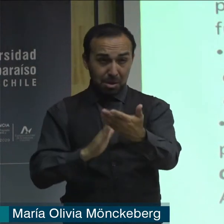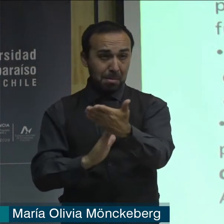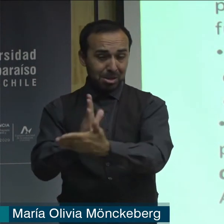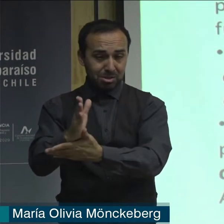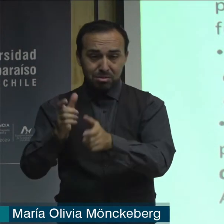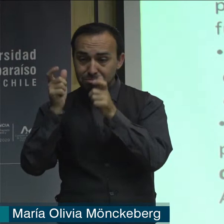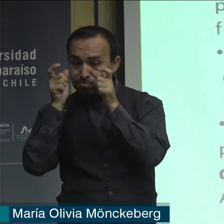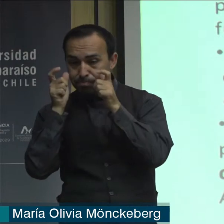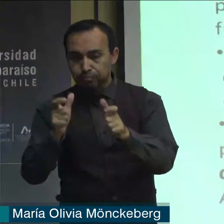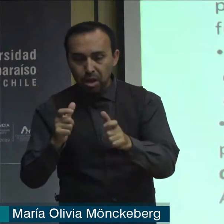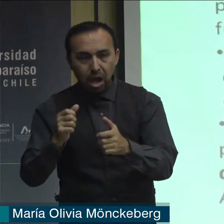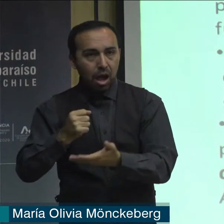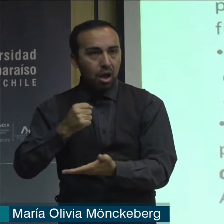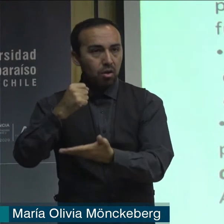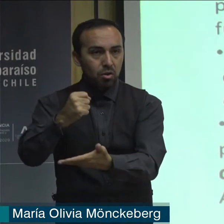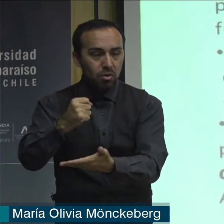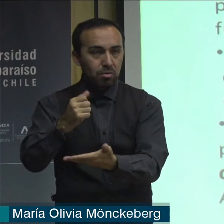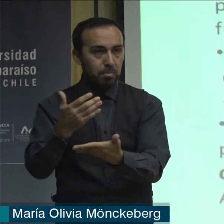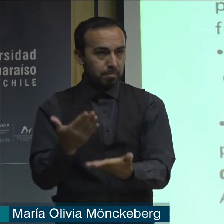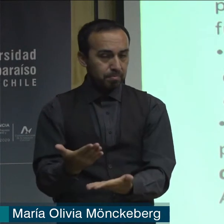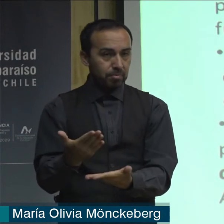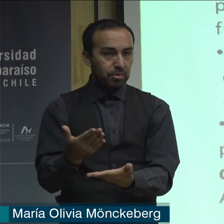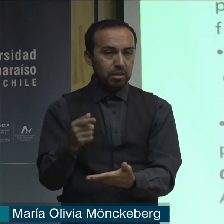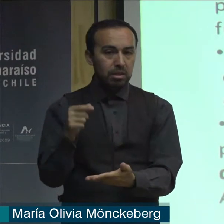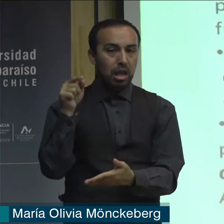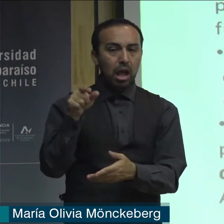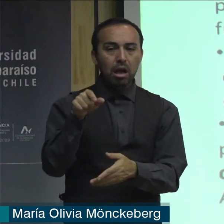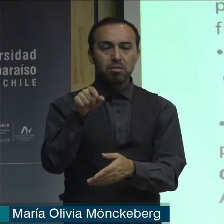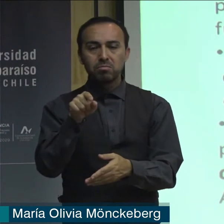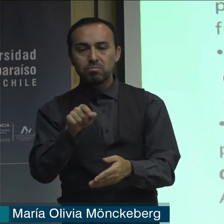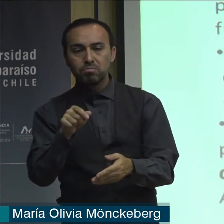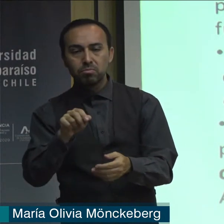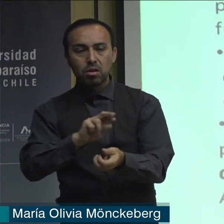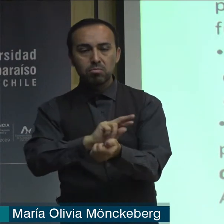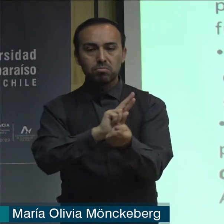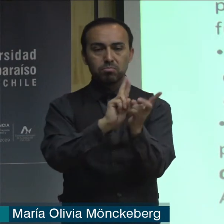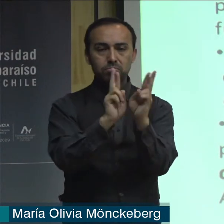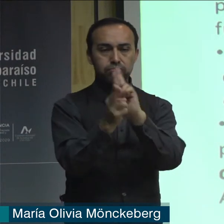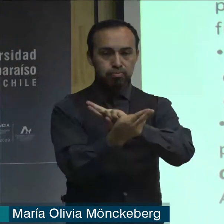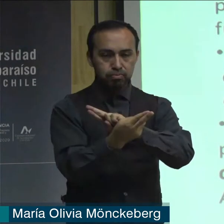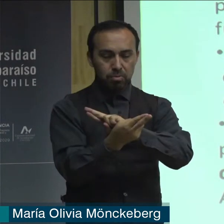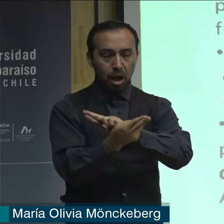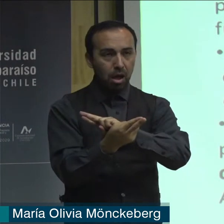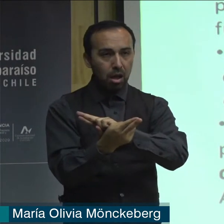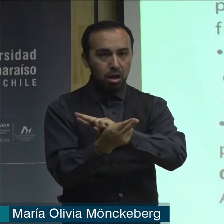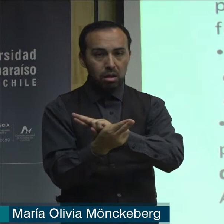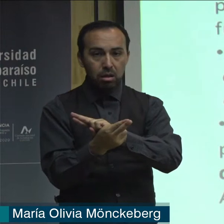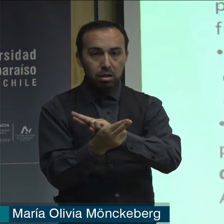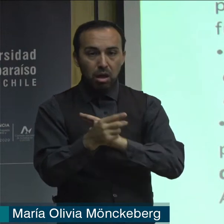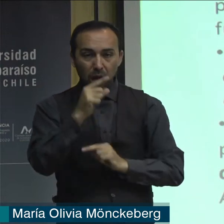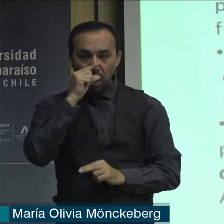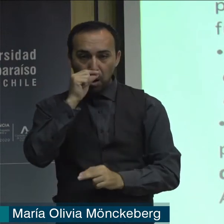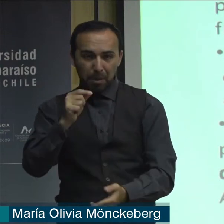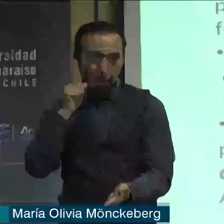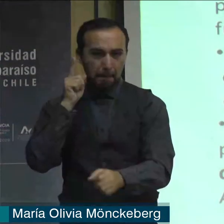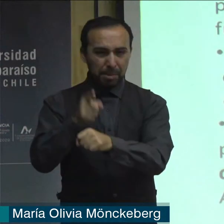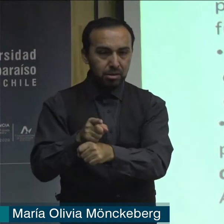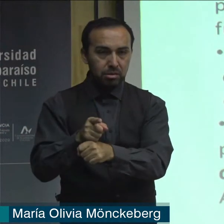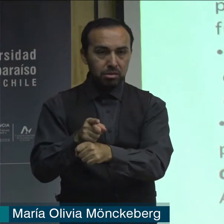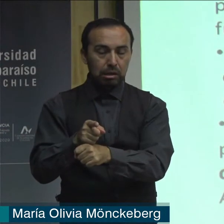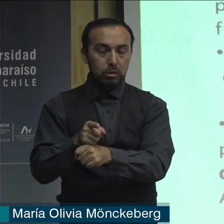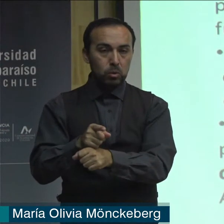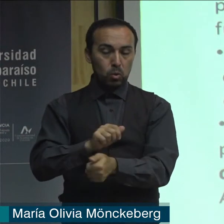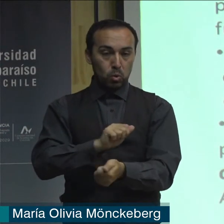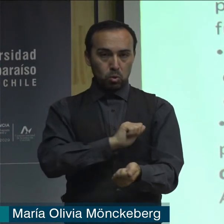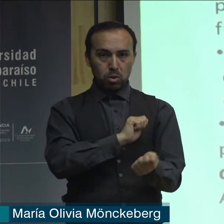al empezar los 80 los radicales reformas adoptadas por el régimen provocaron fuertes cambios